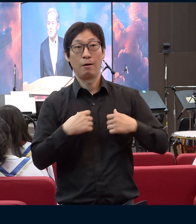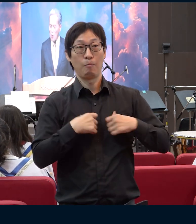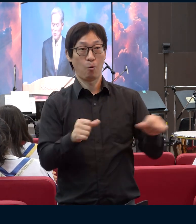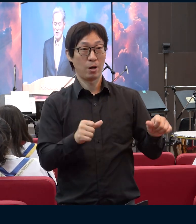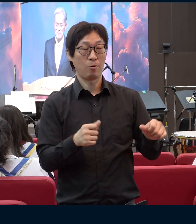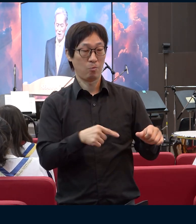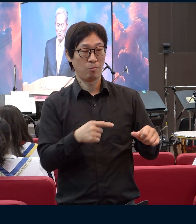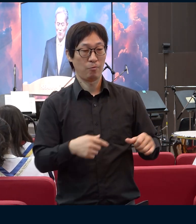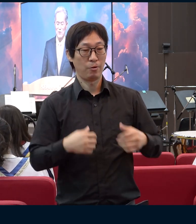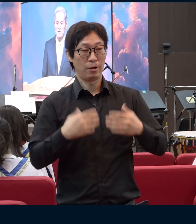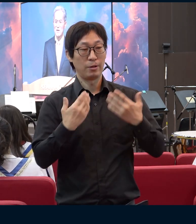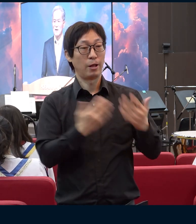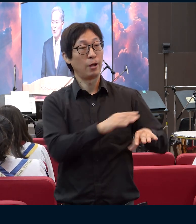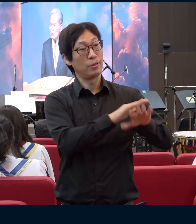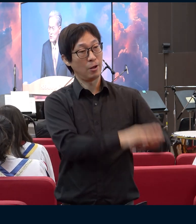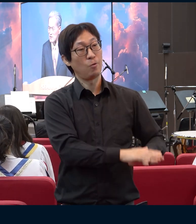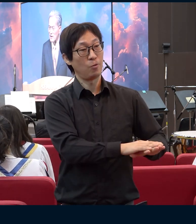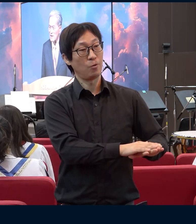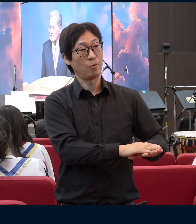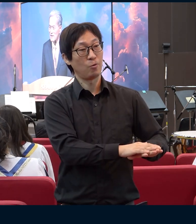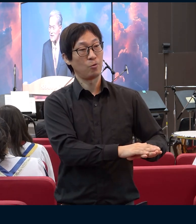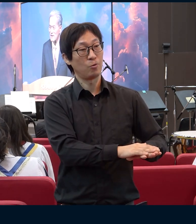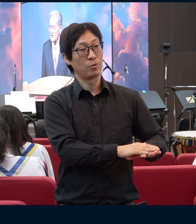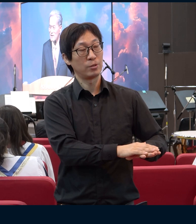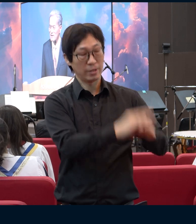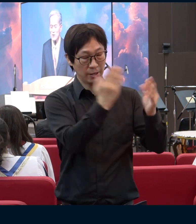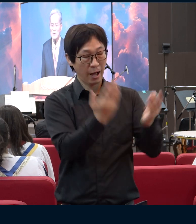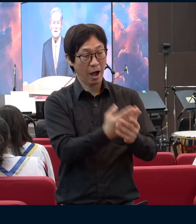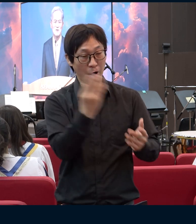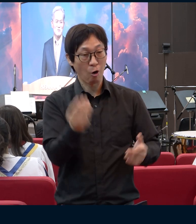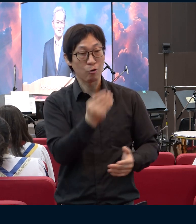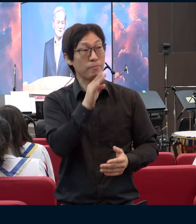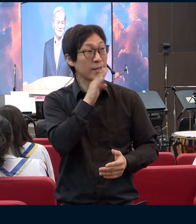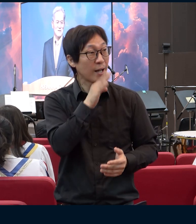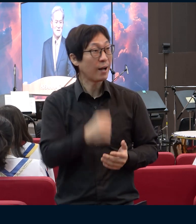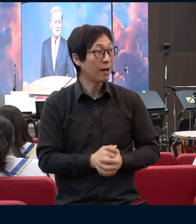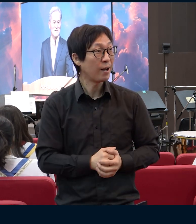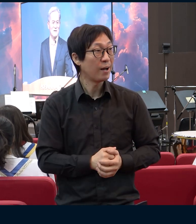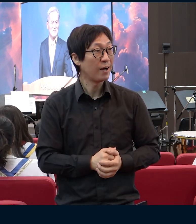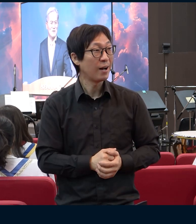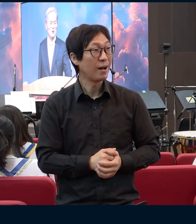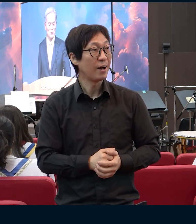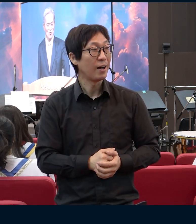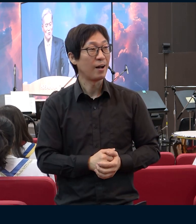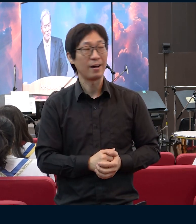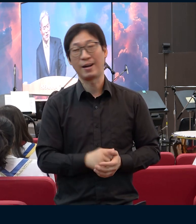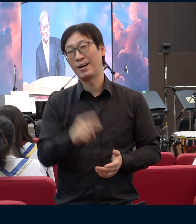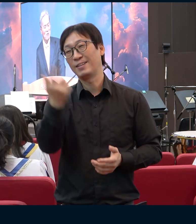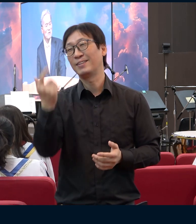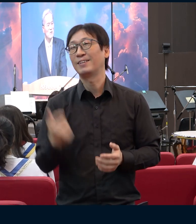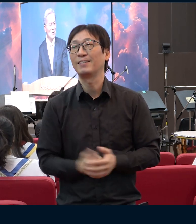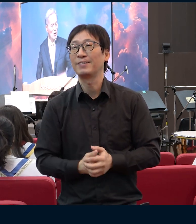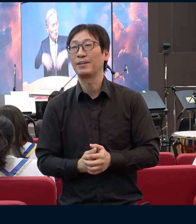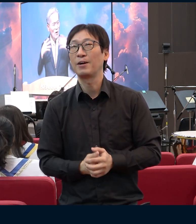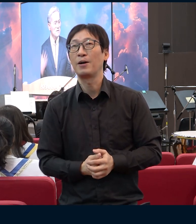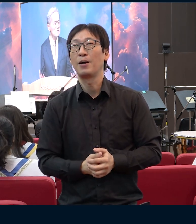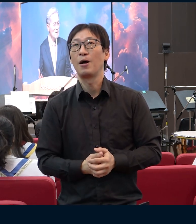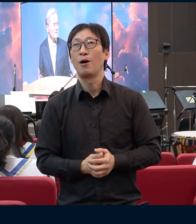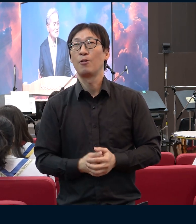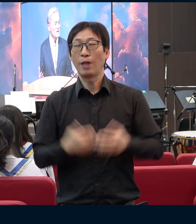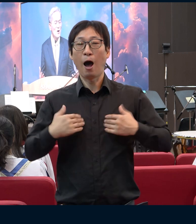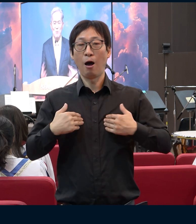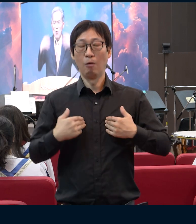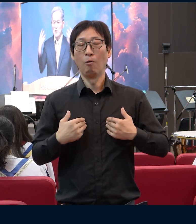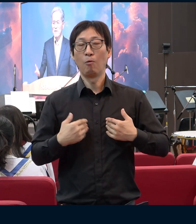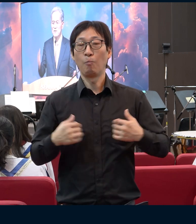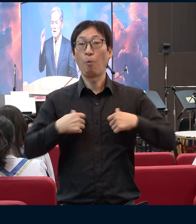내려놓는다고, 포기한다고 그게 다 거룩이냐? 그렇지는 않습니다. 어떤 경우 보면요,